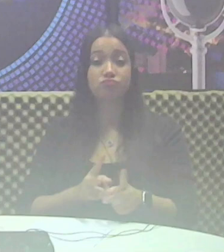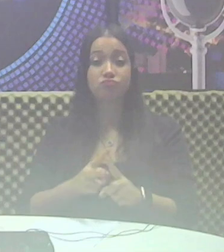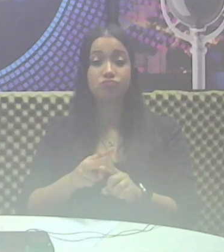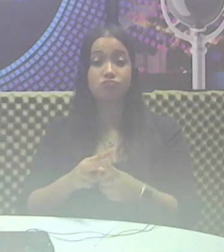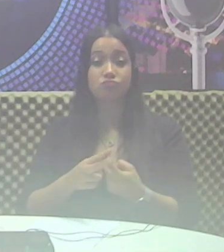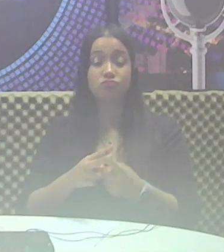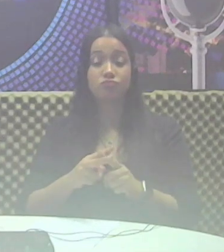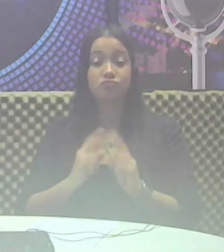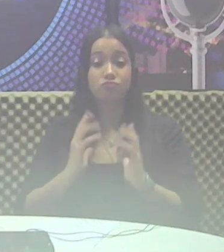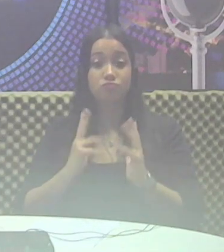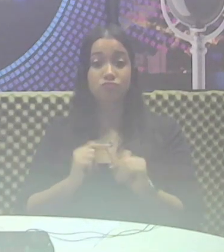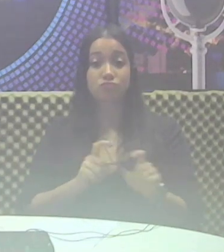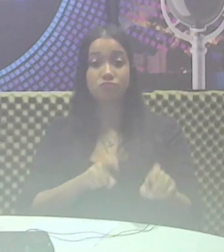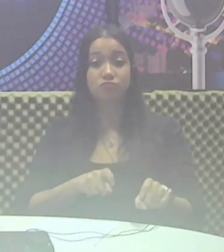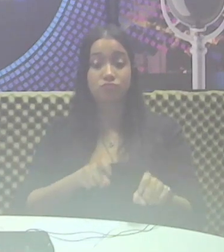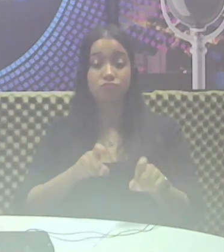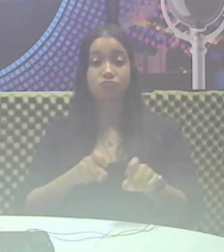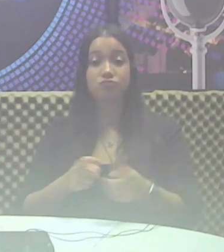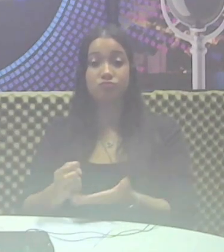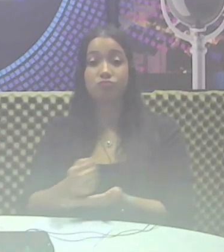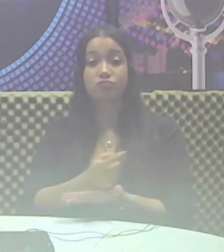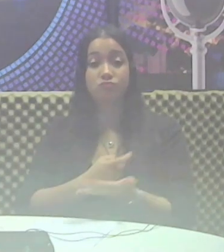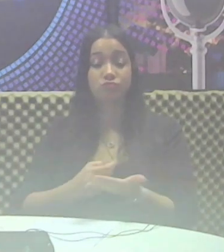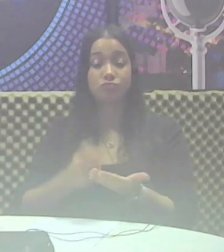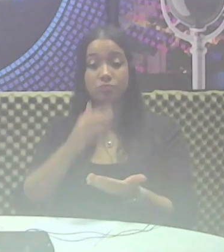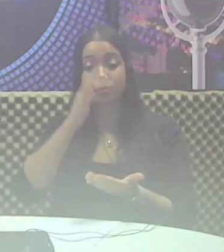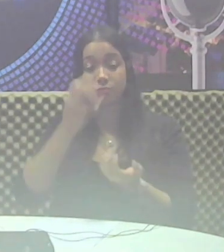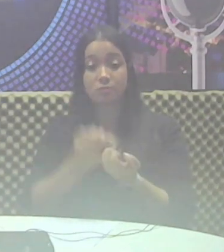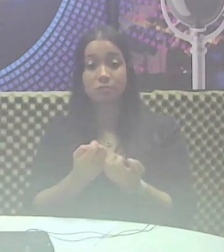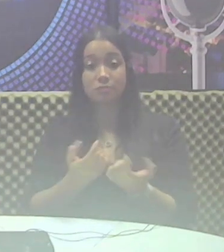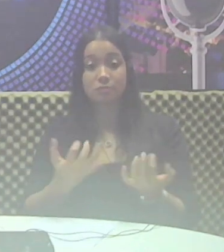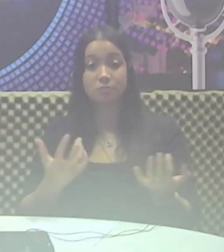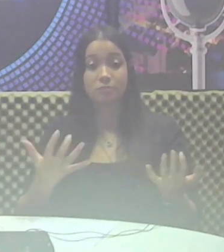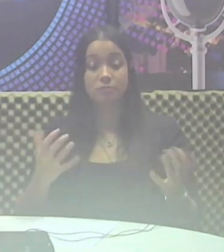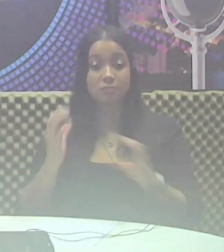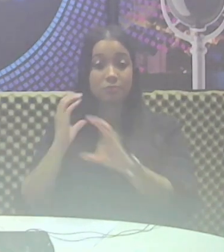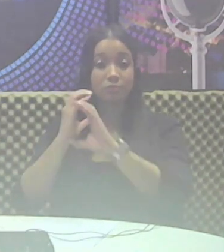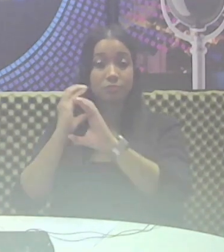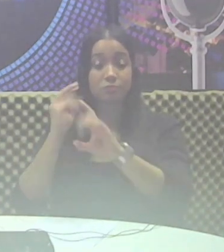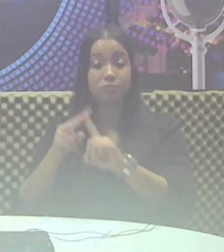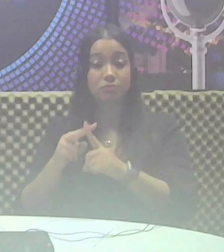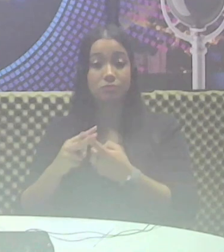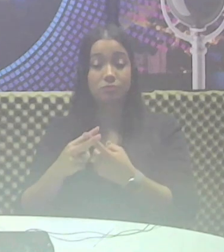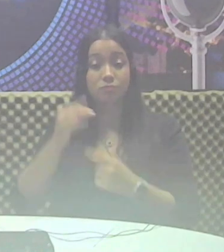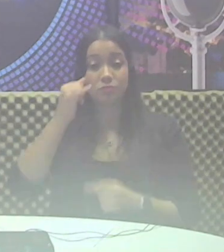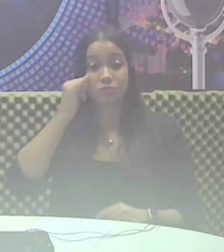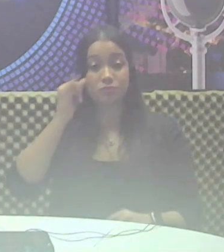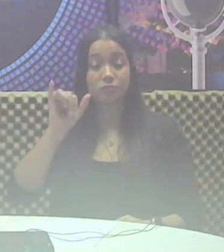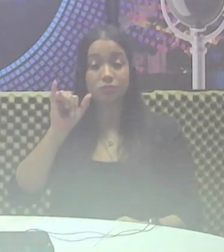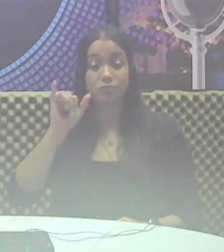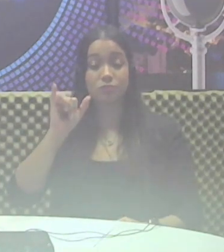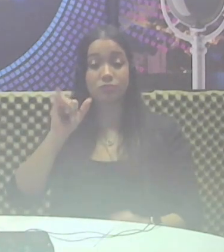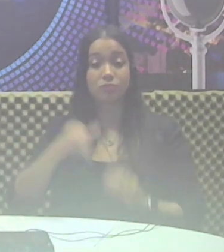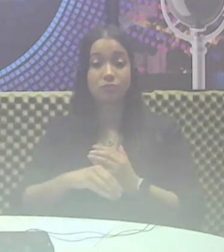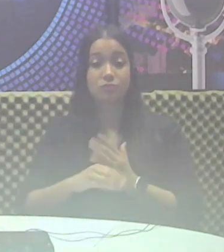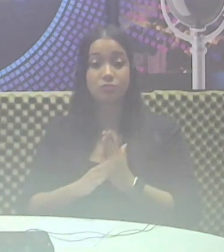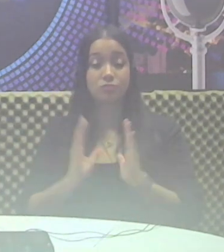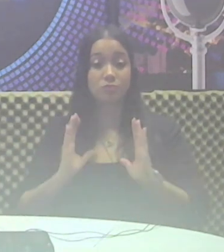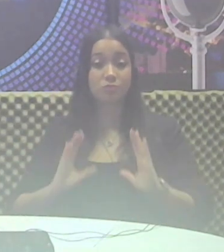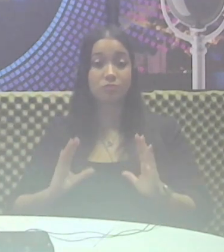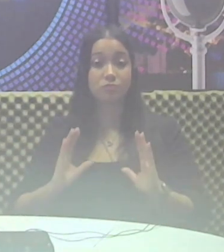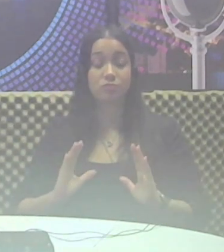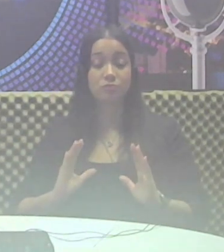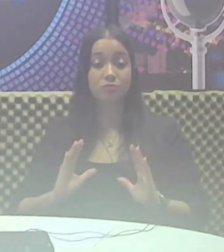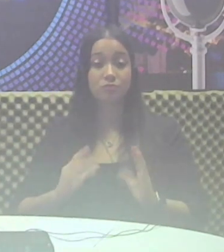limpeza, capina, ajardinamento e serviços de engenharia de manutenção preventiva e corretiva das praças,